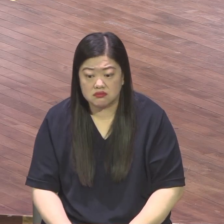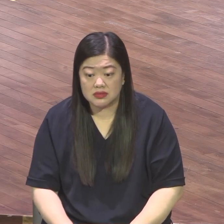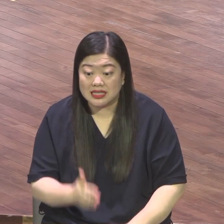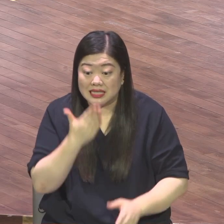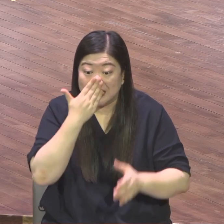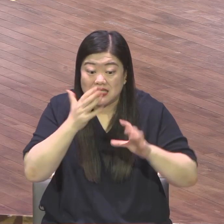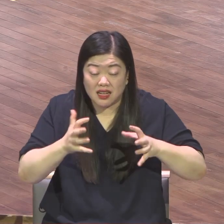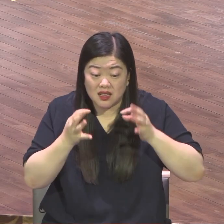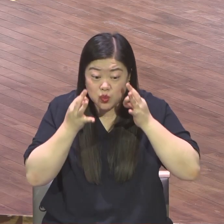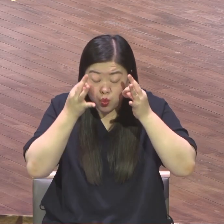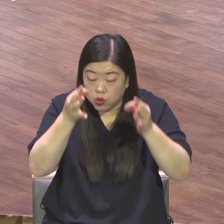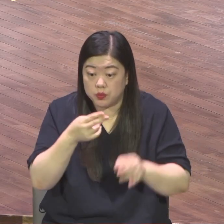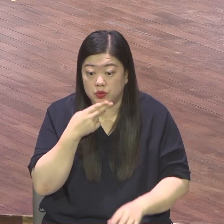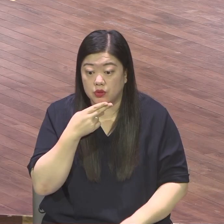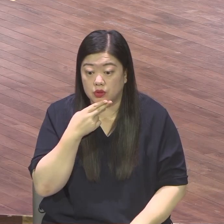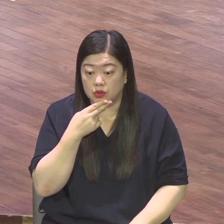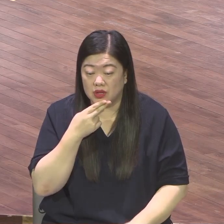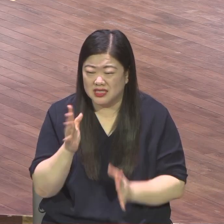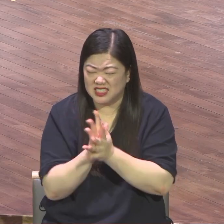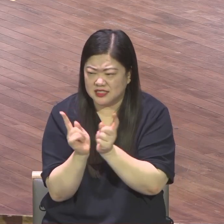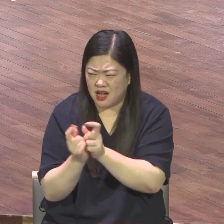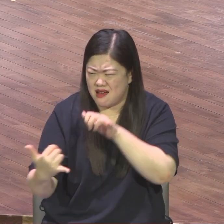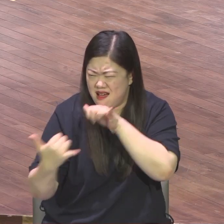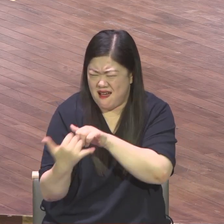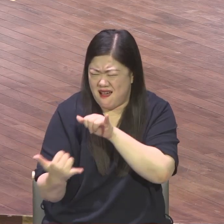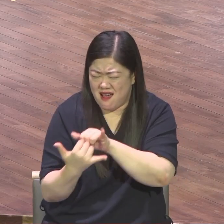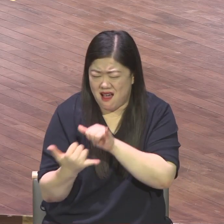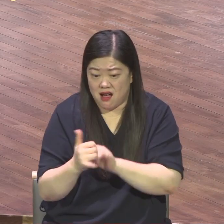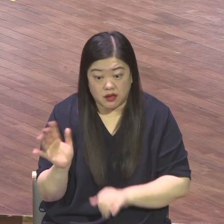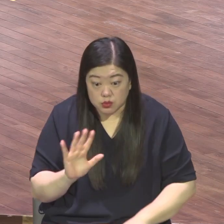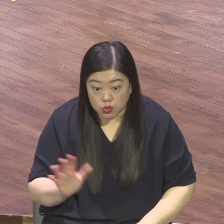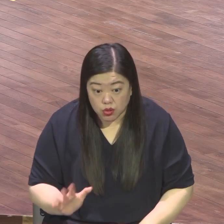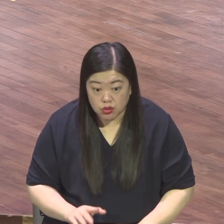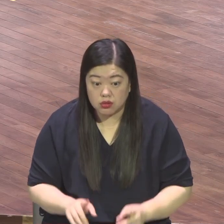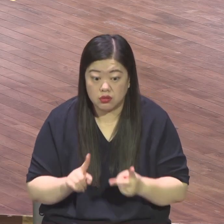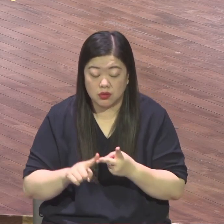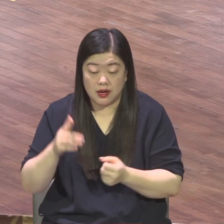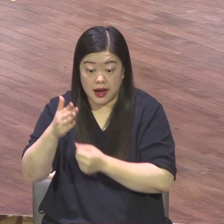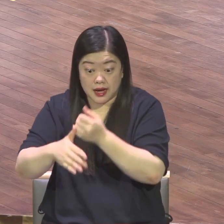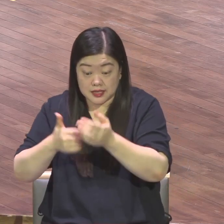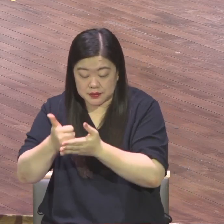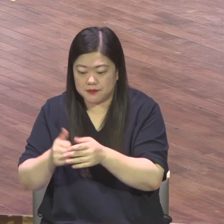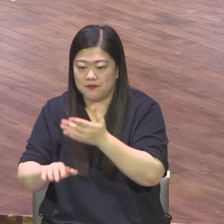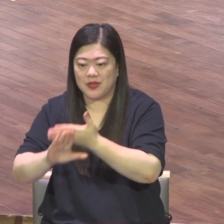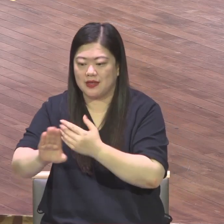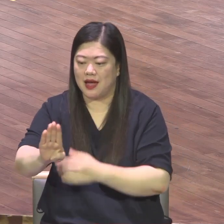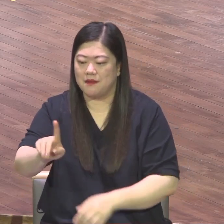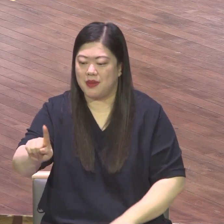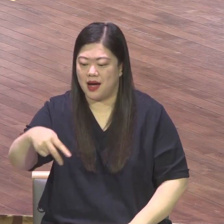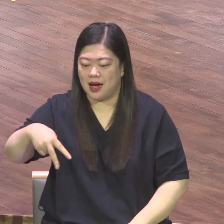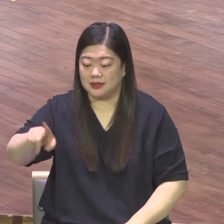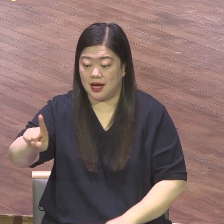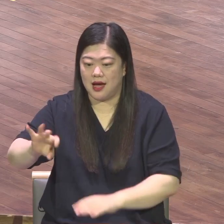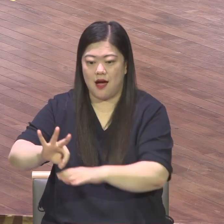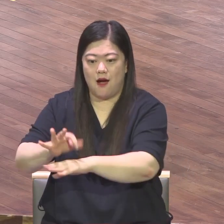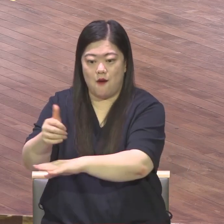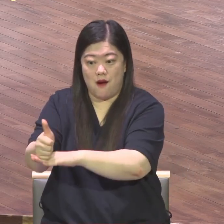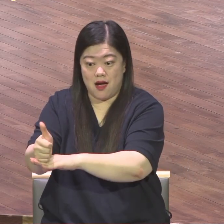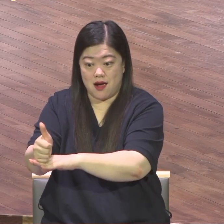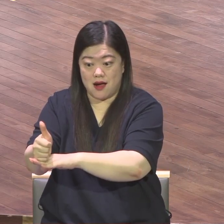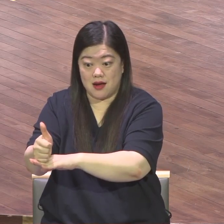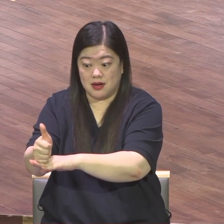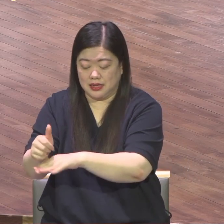없습니다. 이들은 싸워서 쟁취한 것도 아닙니다. 하나님께서 바사왕 고레스, 이 고레스를